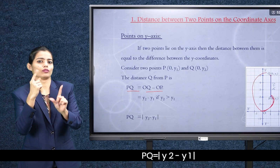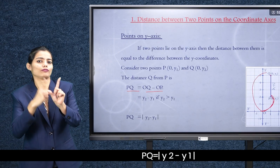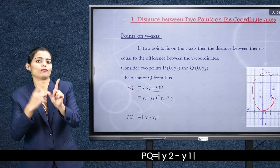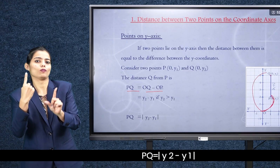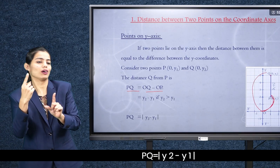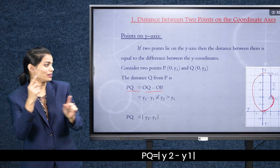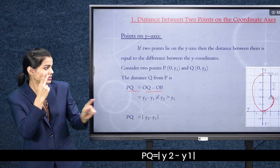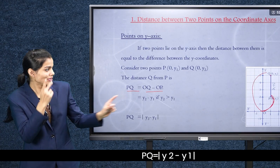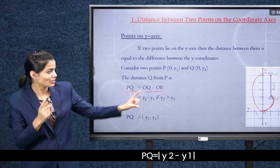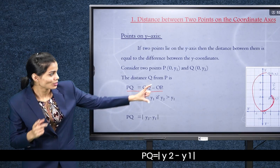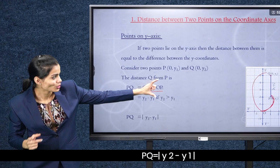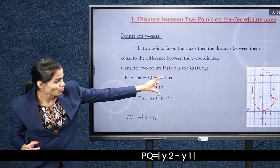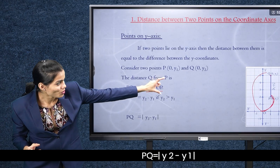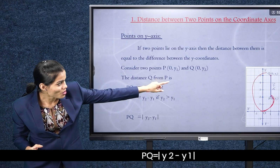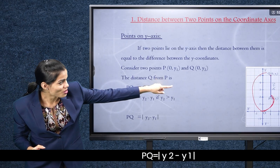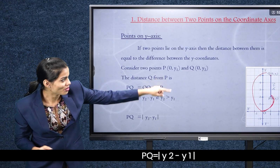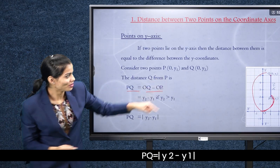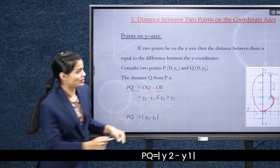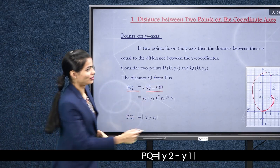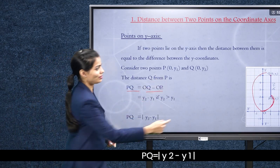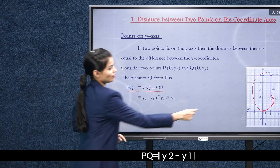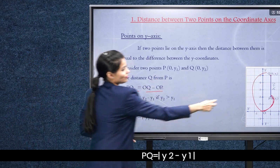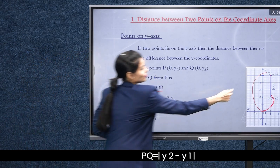2 கழித்தல் ஒய் கீழிலக்கு 1.